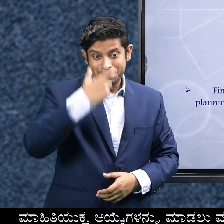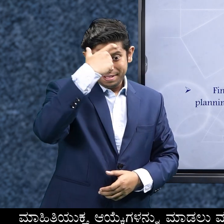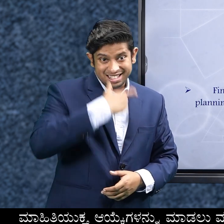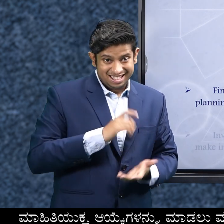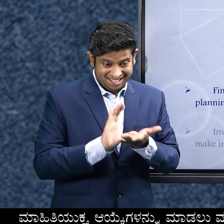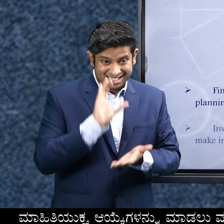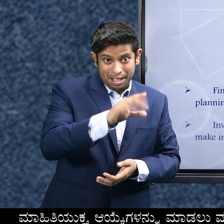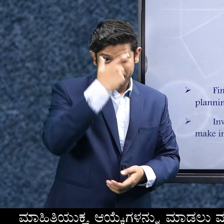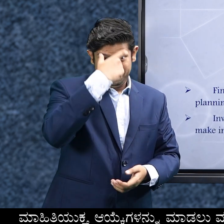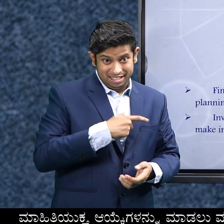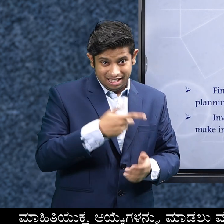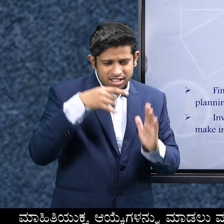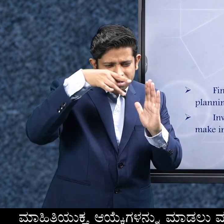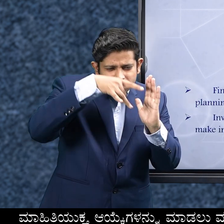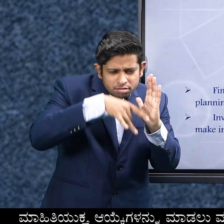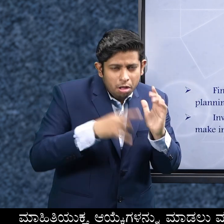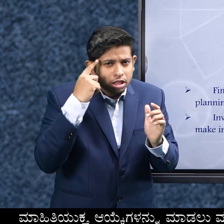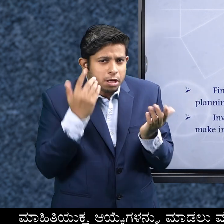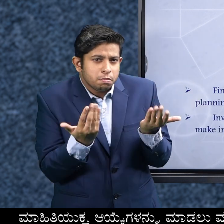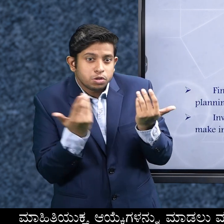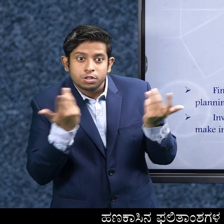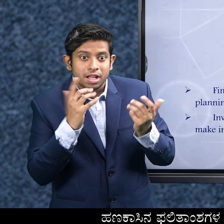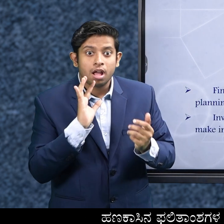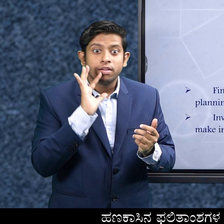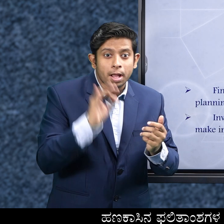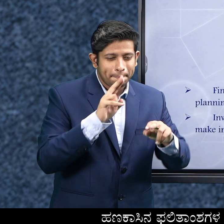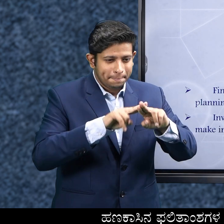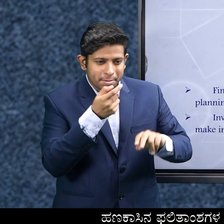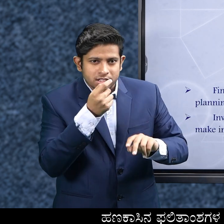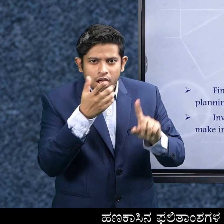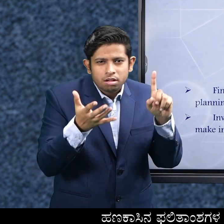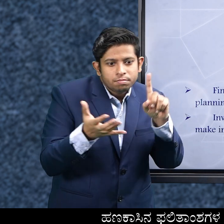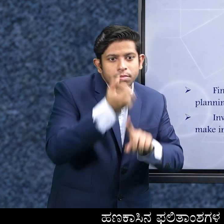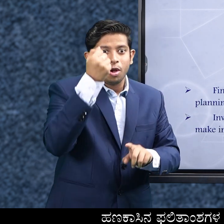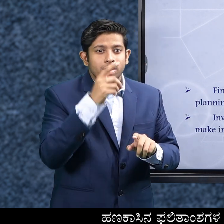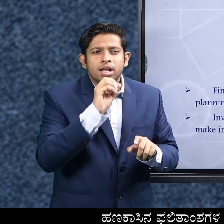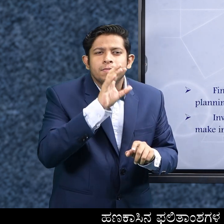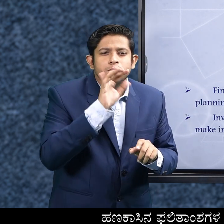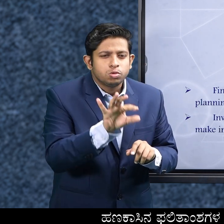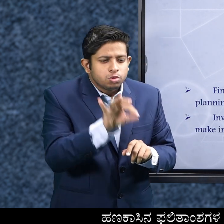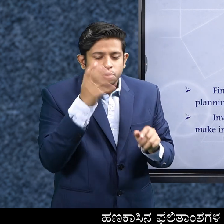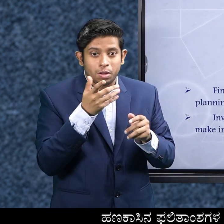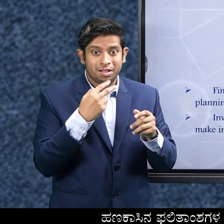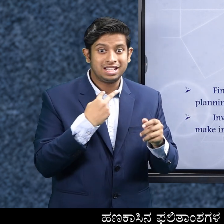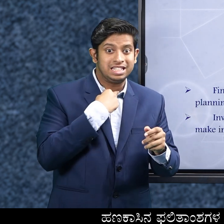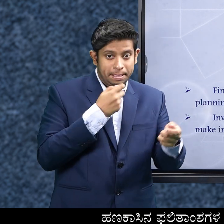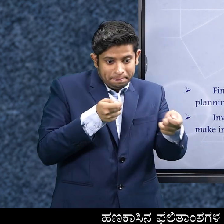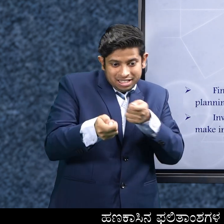ಮತ್ತು ಅಪಾಯಗಳನ್ನ ನಿರ್ವಹಿಸಲು ಹೂಡಿಕೆದಾರರು ಕೆಲವು ಹಣಕಾಸಿನ ಫಲಿತಾಂಶಗಳ ಸಂಭವನೀಯತೆಯನ್ನ ವಿಶ್ಲೇಷಿಸುತ್ತಾರೆ.